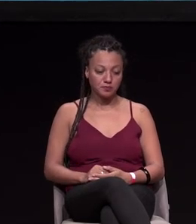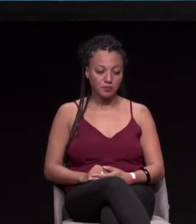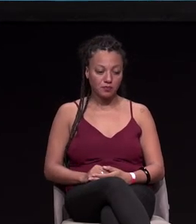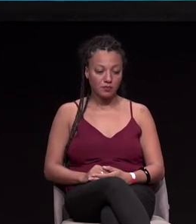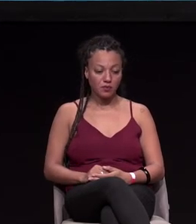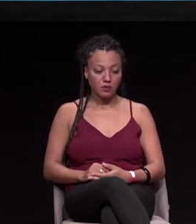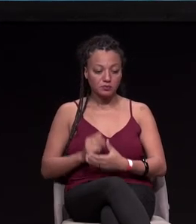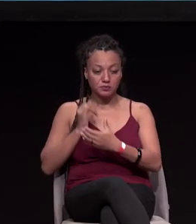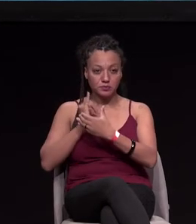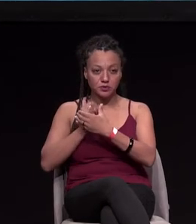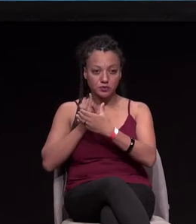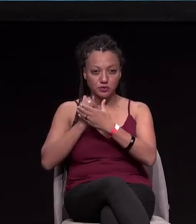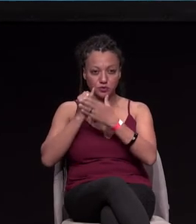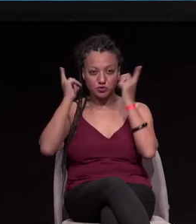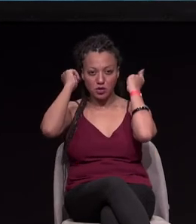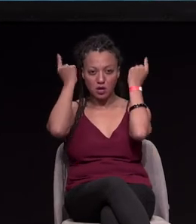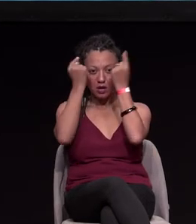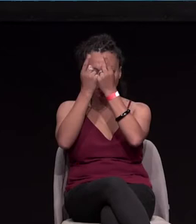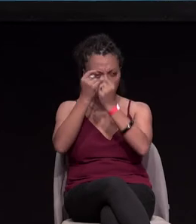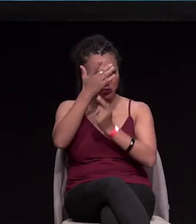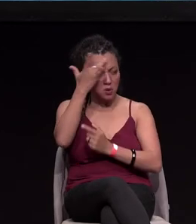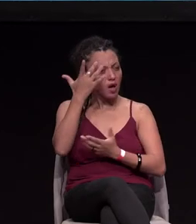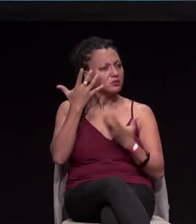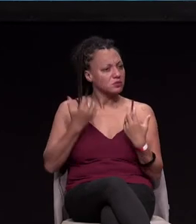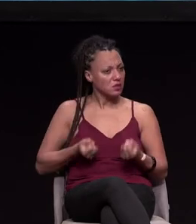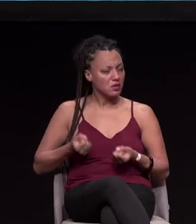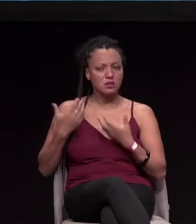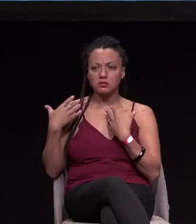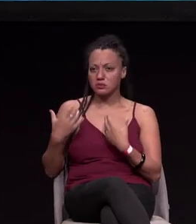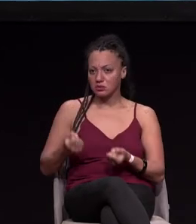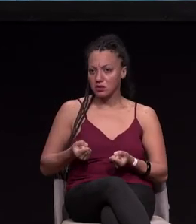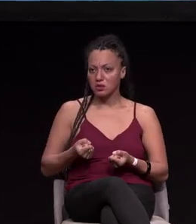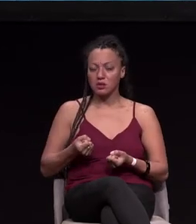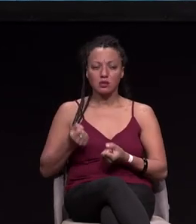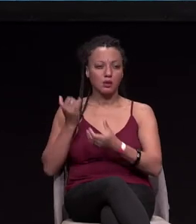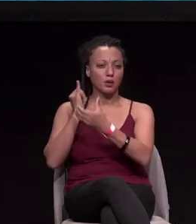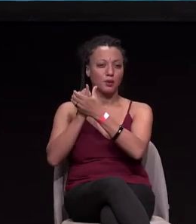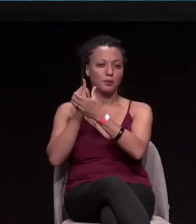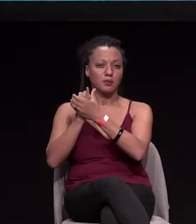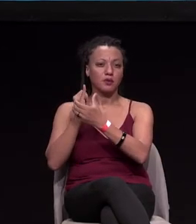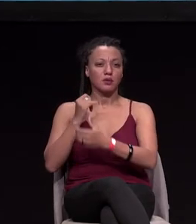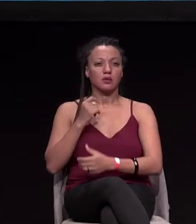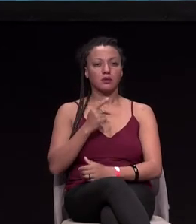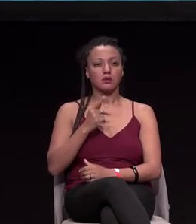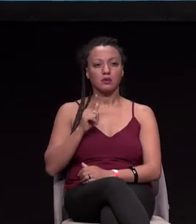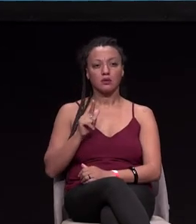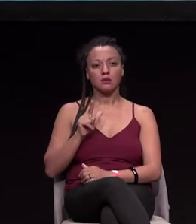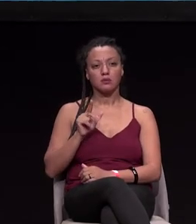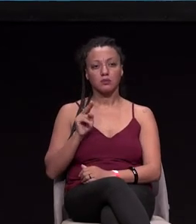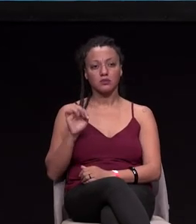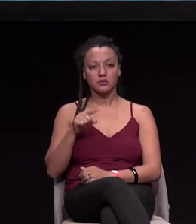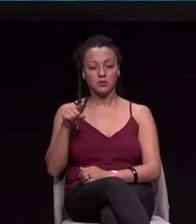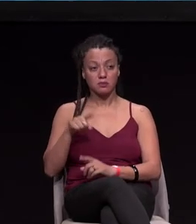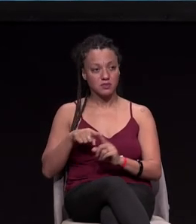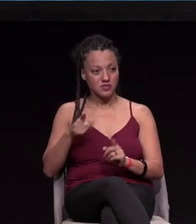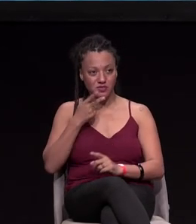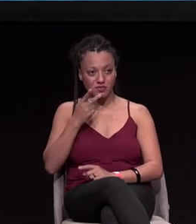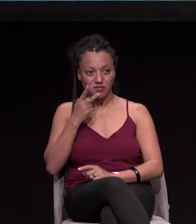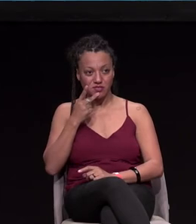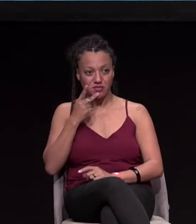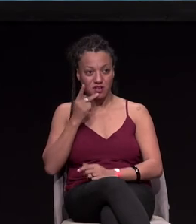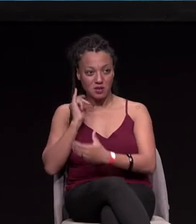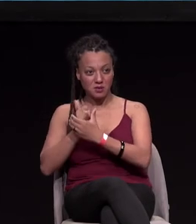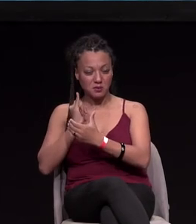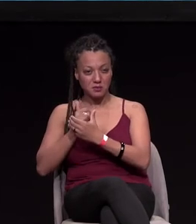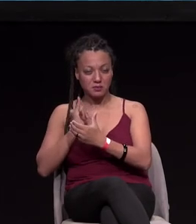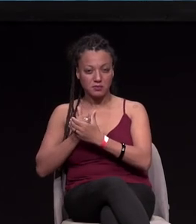grega é aceita é tranqüilo todo mundo sabe o signo o mito do pelotão tal né aí você fala número de chuva o